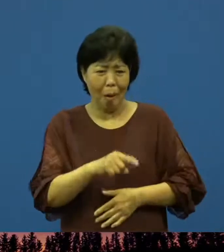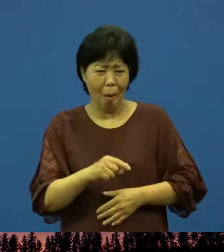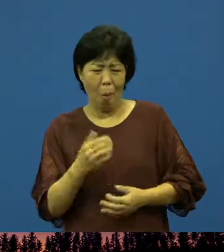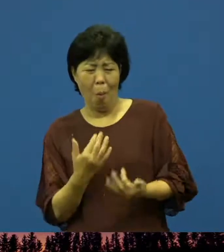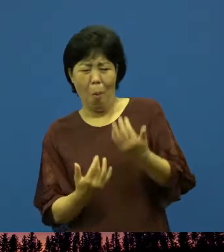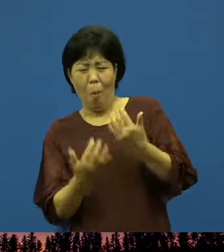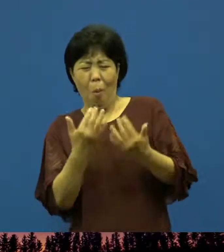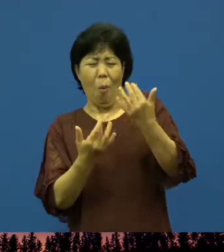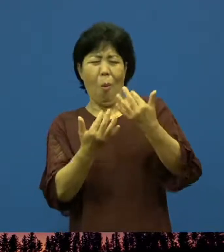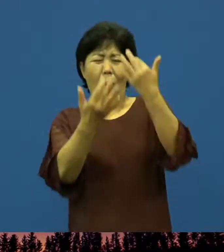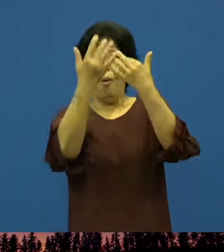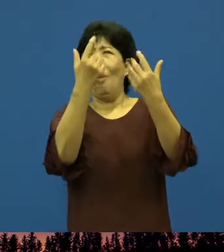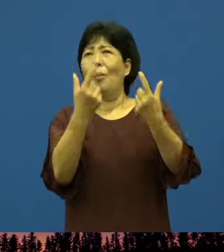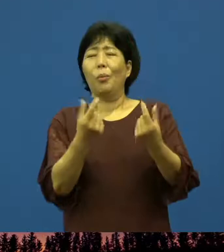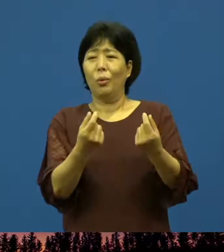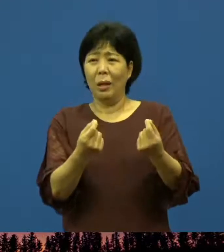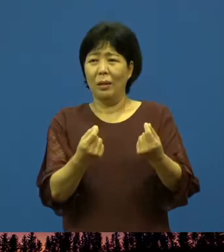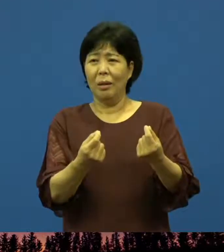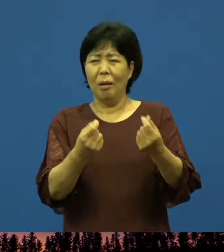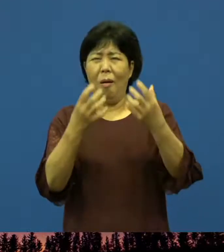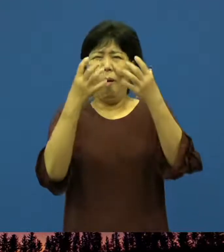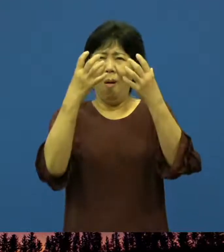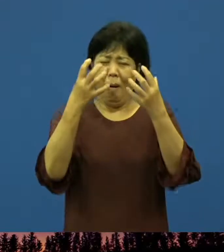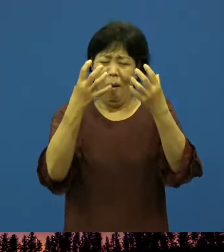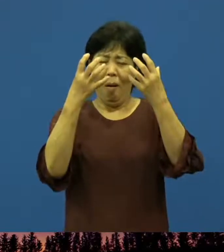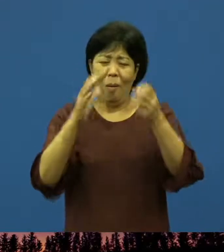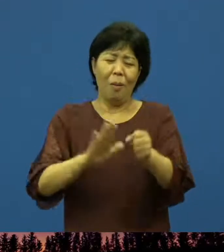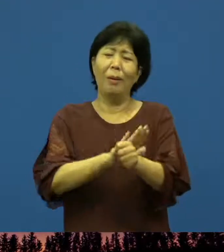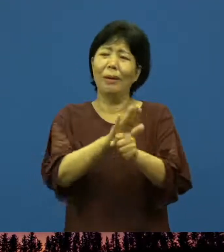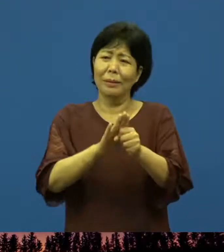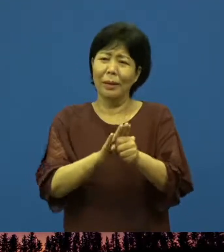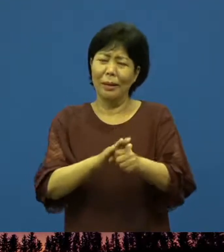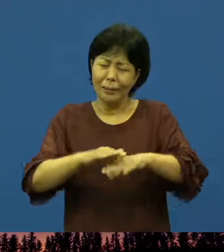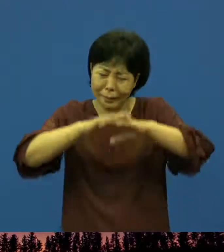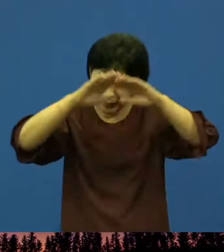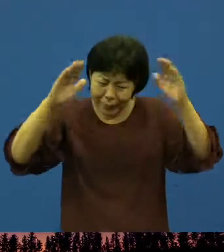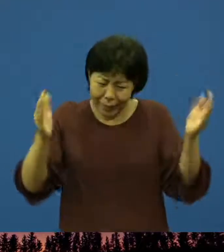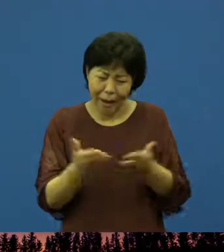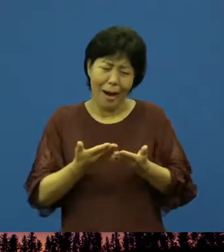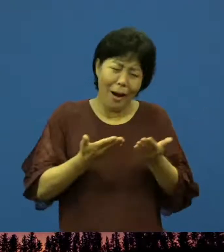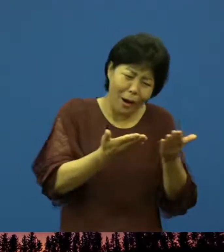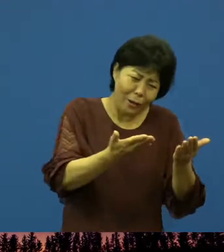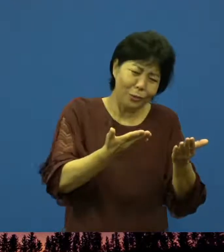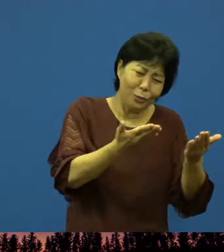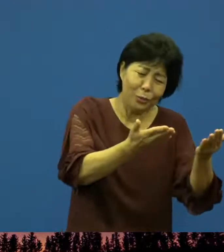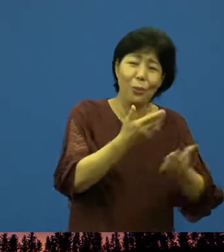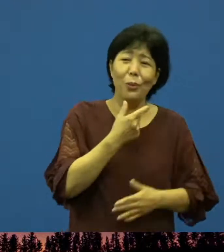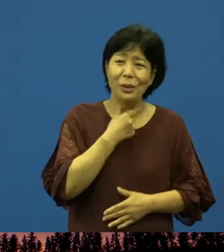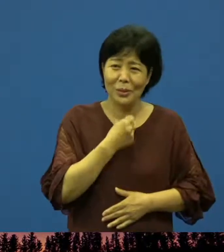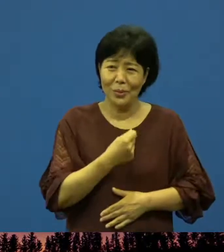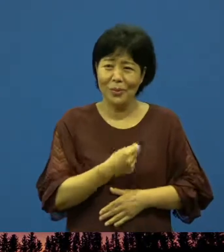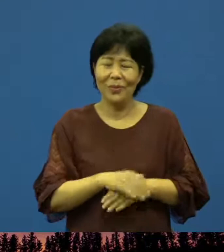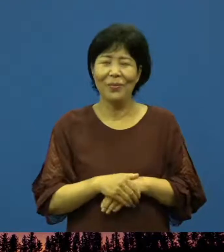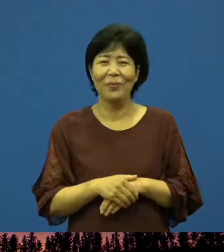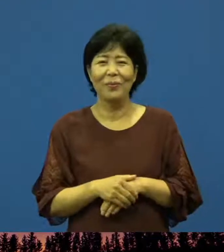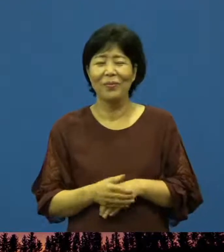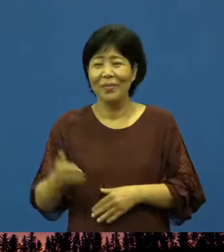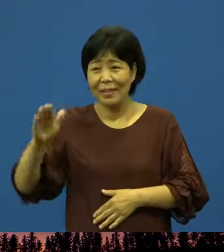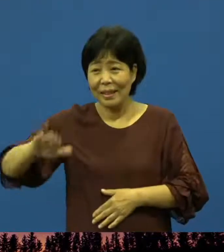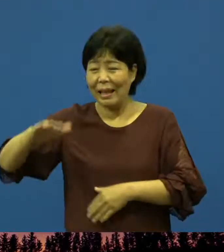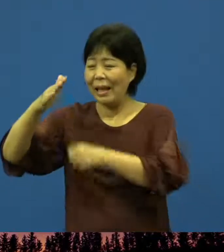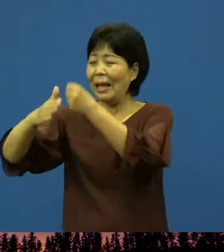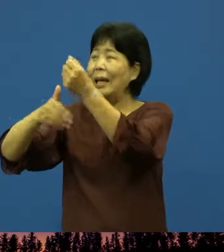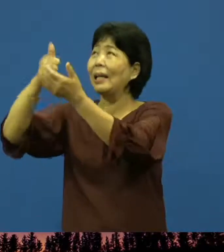붉었죠. 그리고 어마어마한 사랑을 주고 모든 걸 다 축복 갖고 그런데 그렇지 않거든요. 하나님의